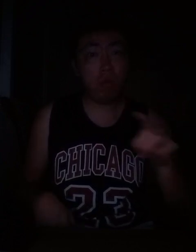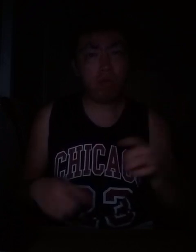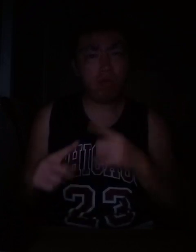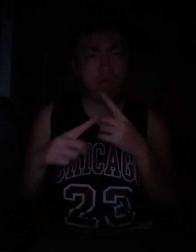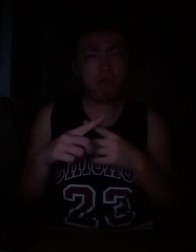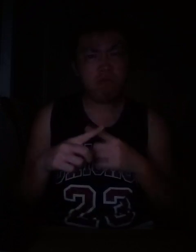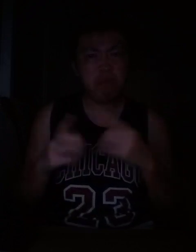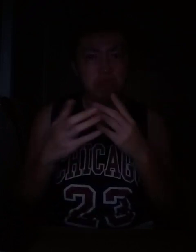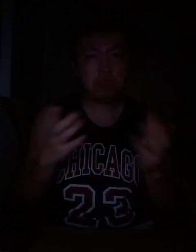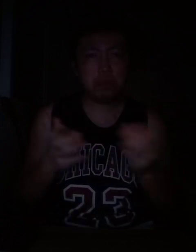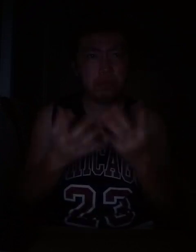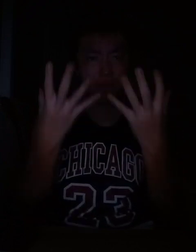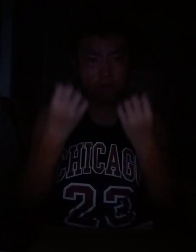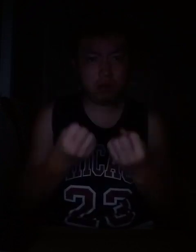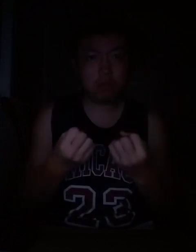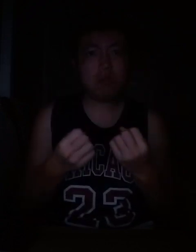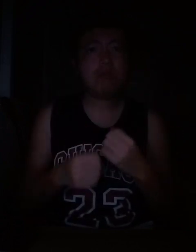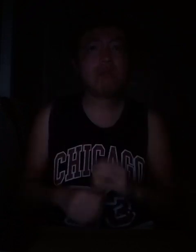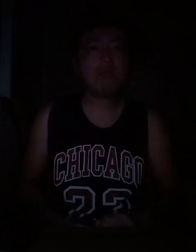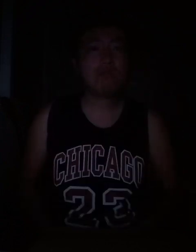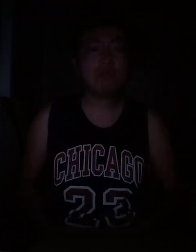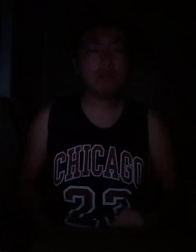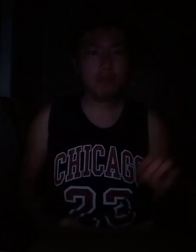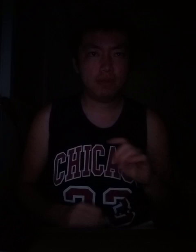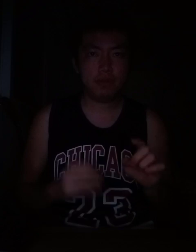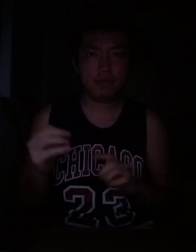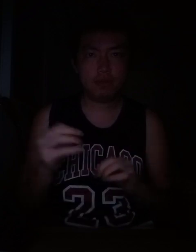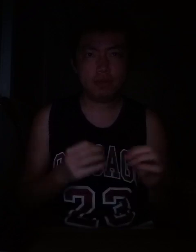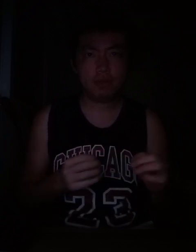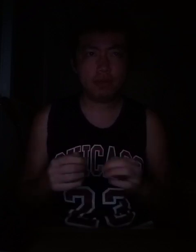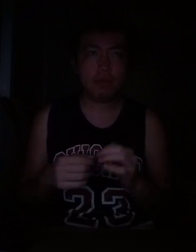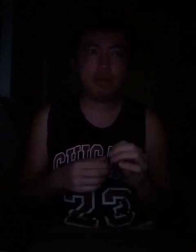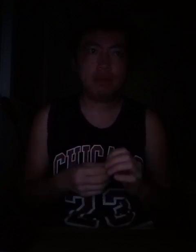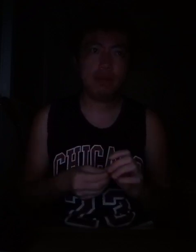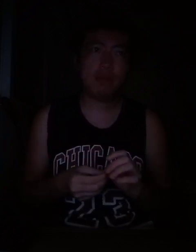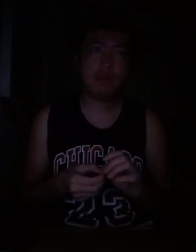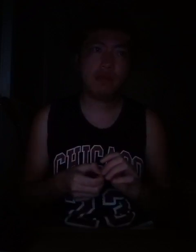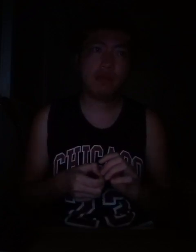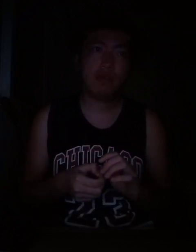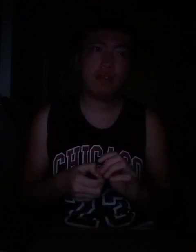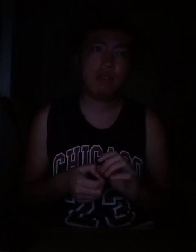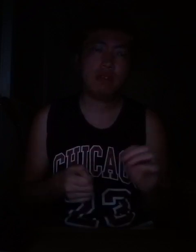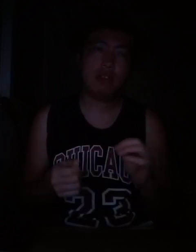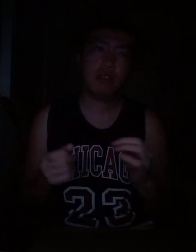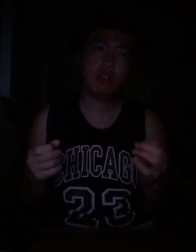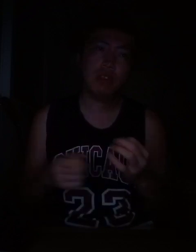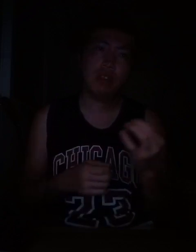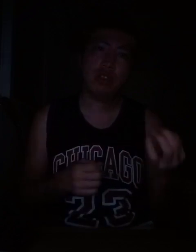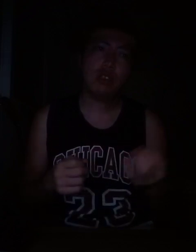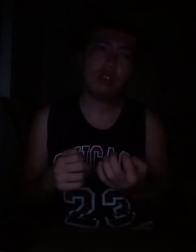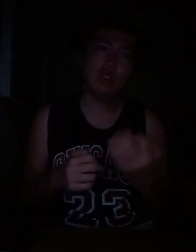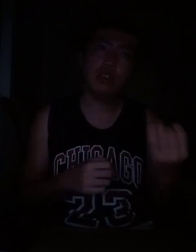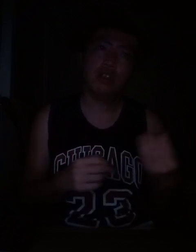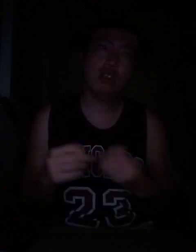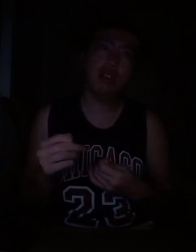말이라는 해석이 많습니다. 결국 이 전 지사의 진술 번복이 검찰 또는 검찰에 의해 만들어진 것이라는